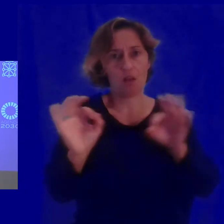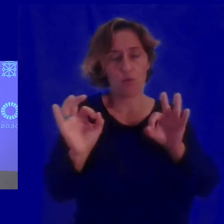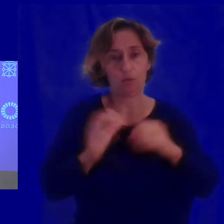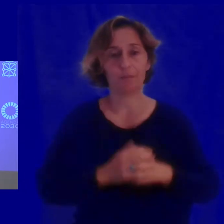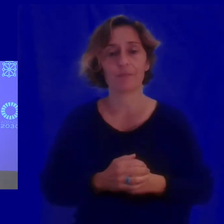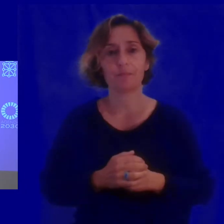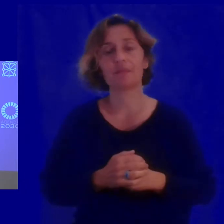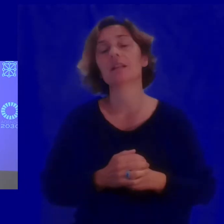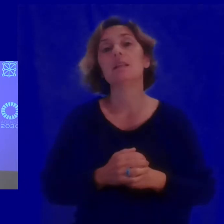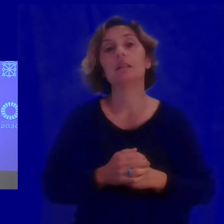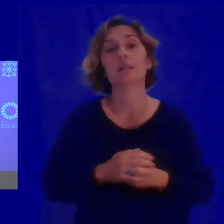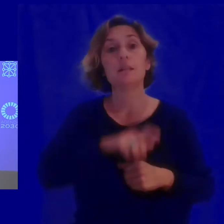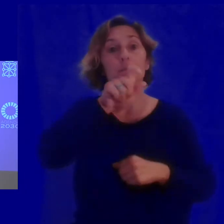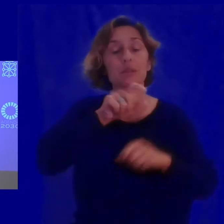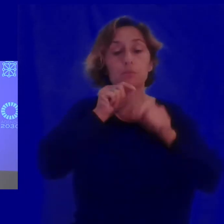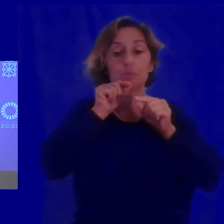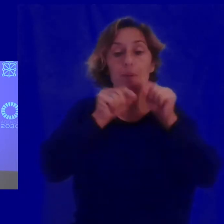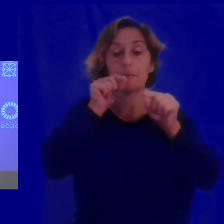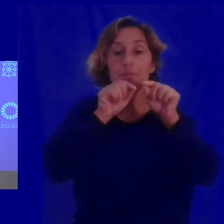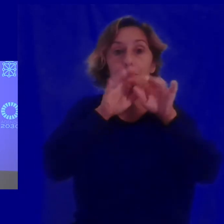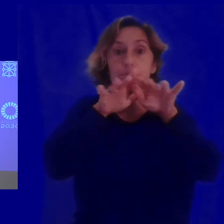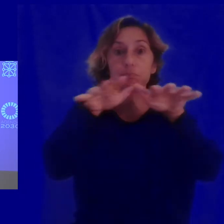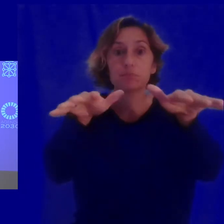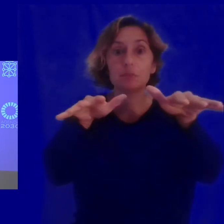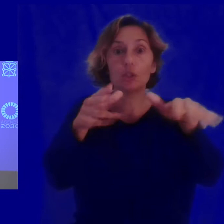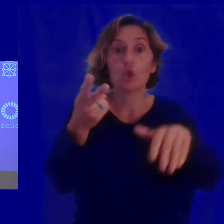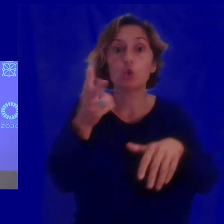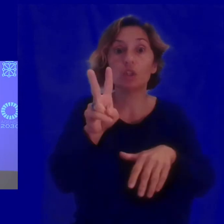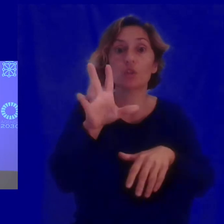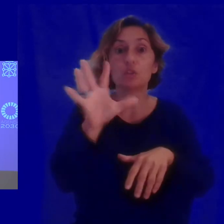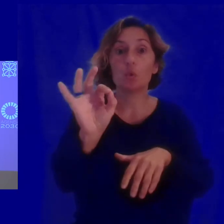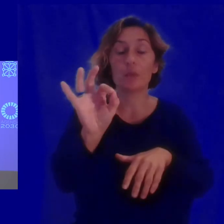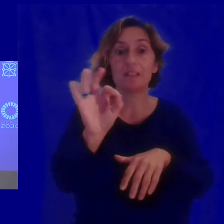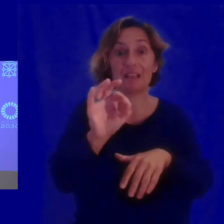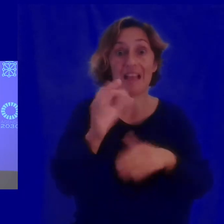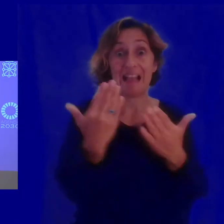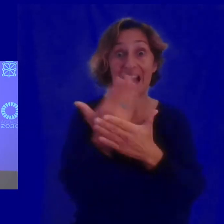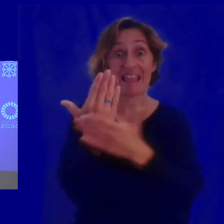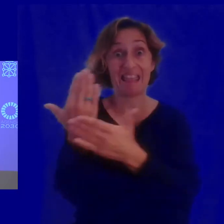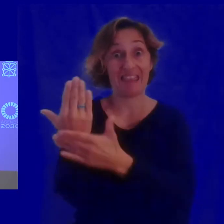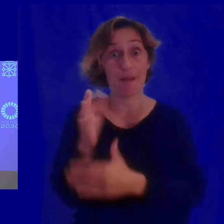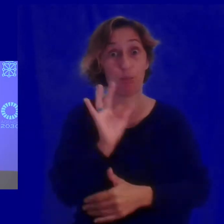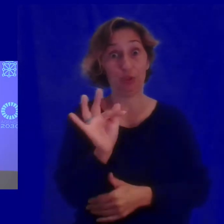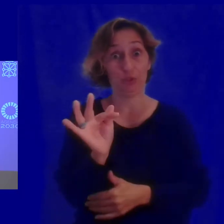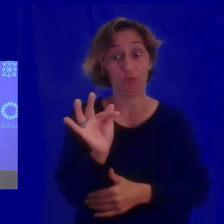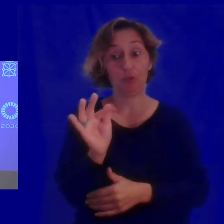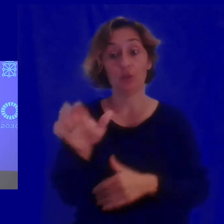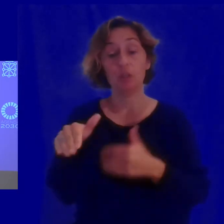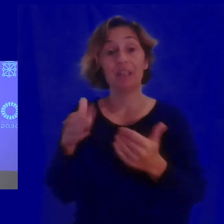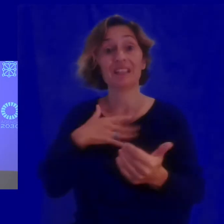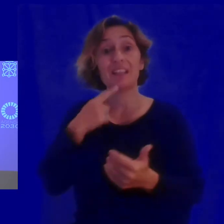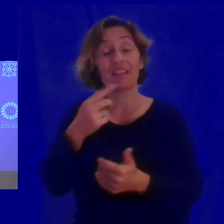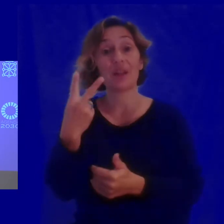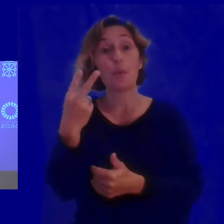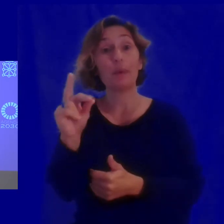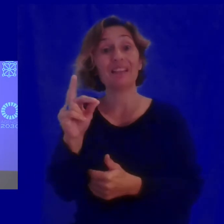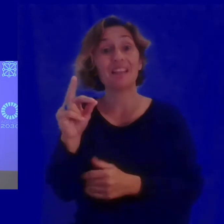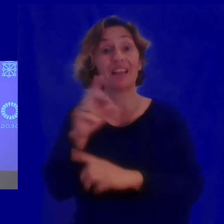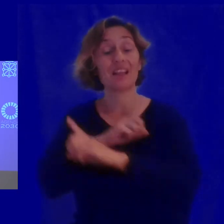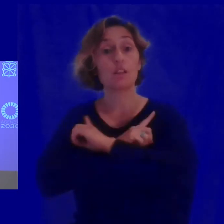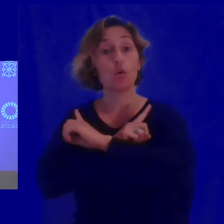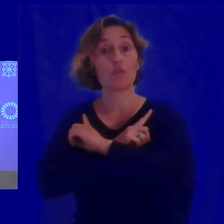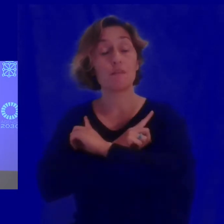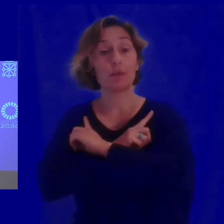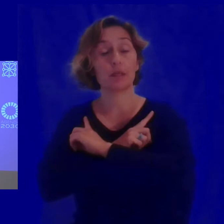el nivel de contagios en 250 casos al día, se llegaría para el 20 de noviembre a una incidencia similar